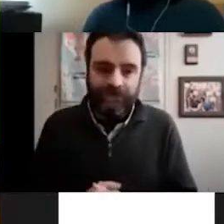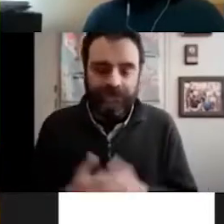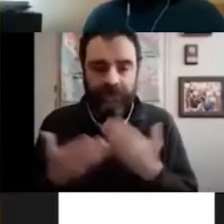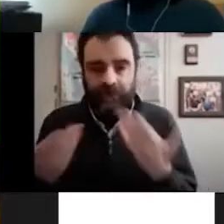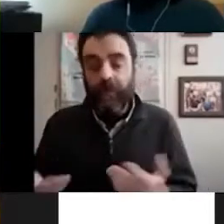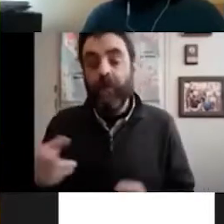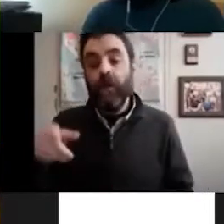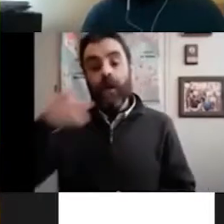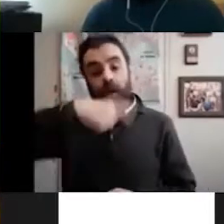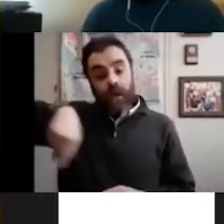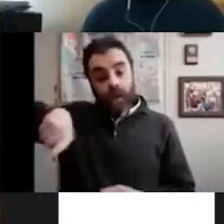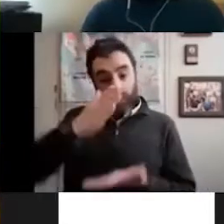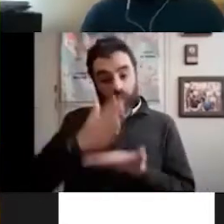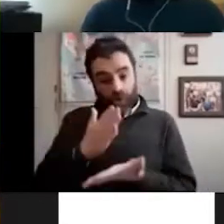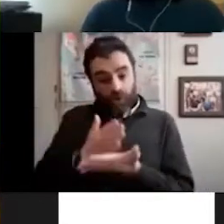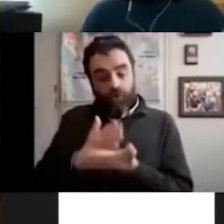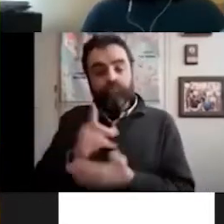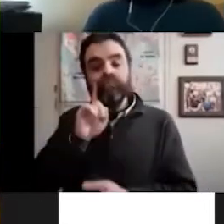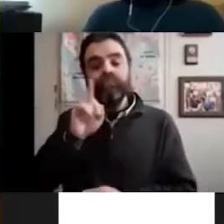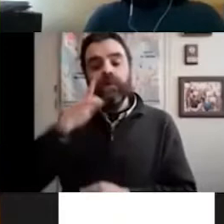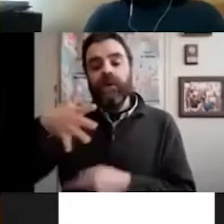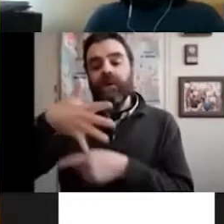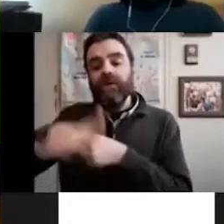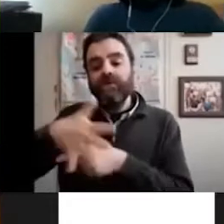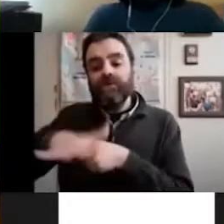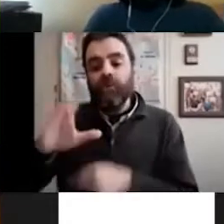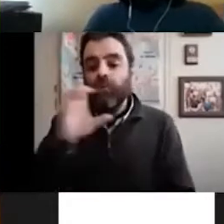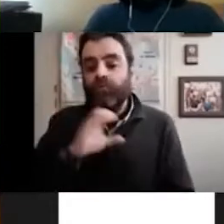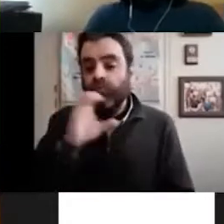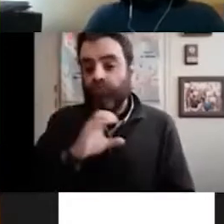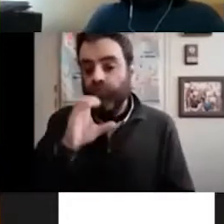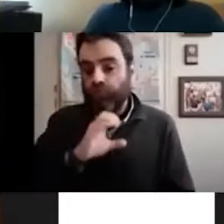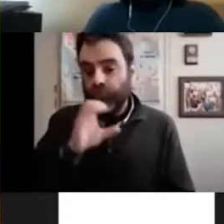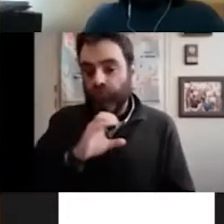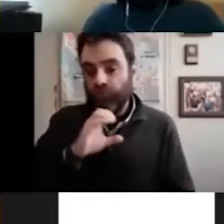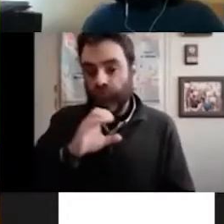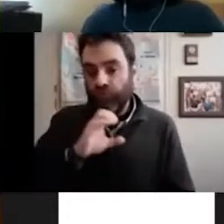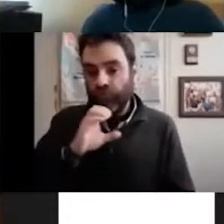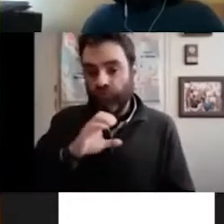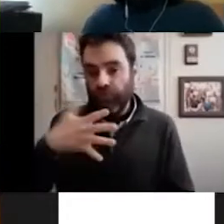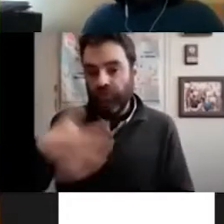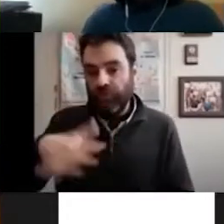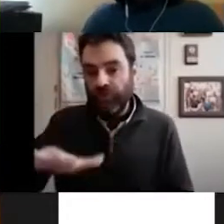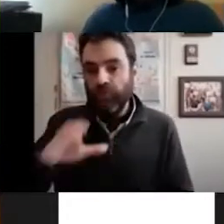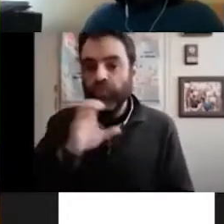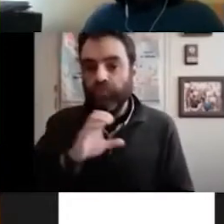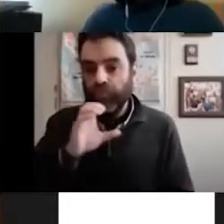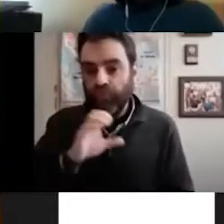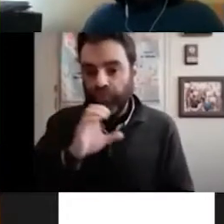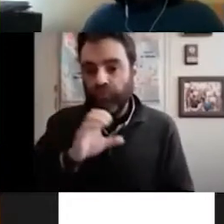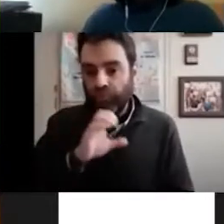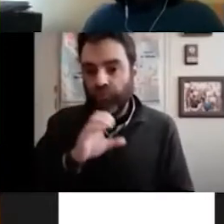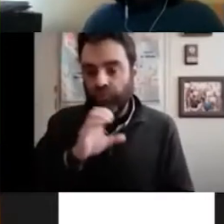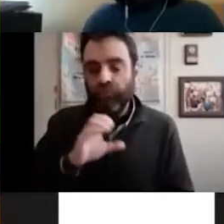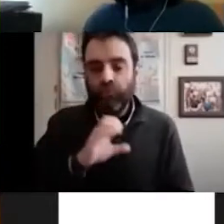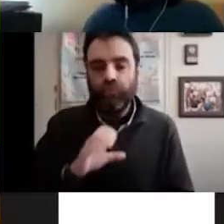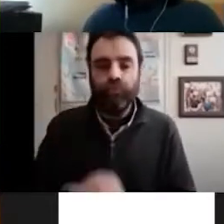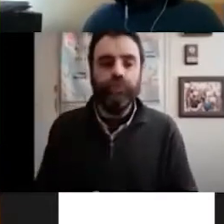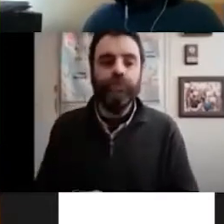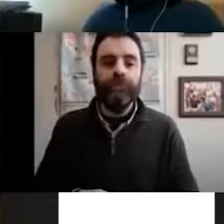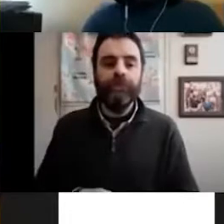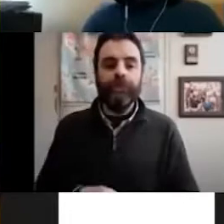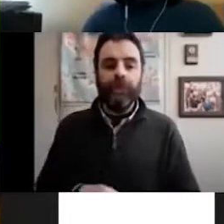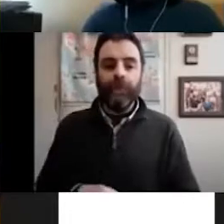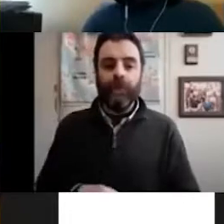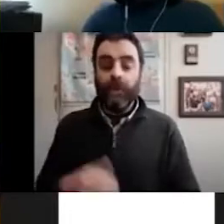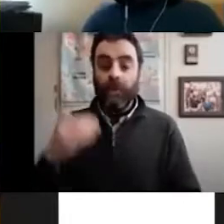comunicación. Ese es un gran problema. Entonces, ellos en la escuela, hay 15 cursos.